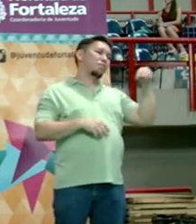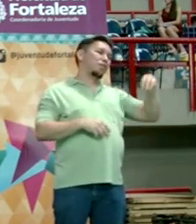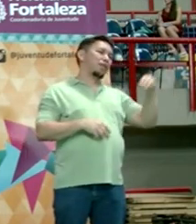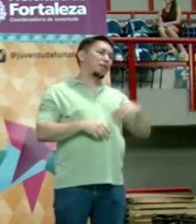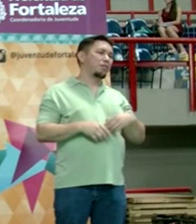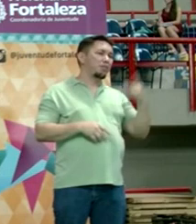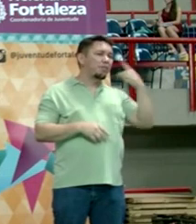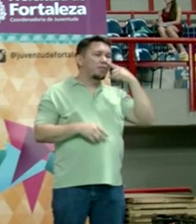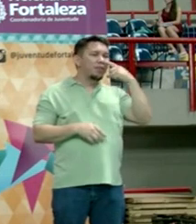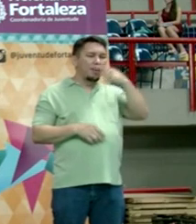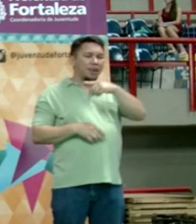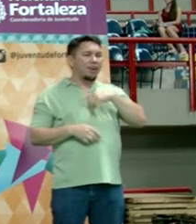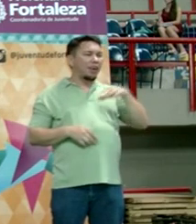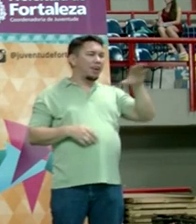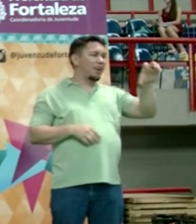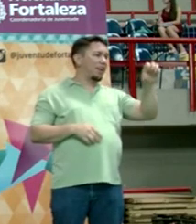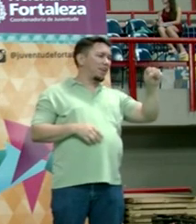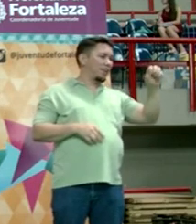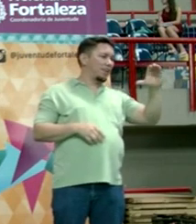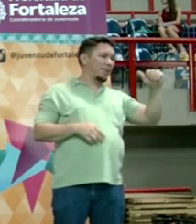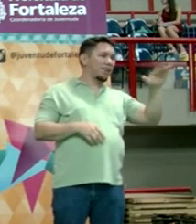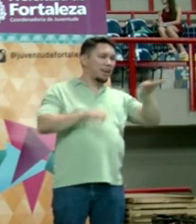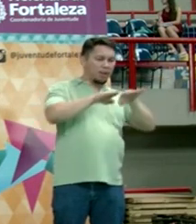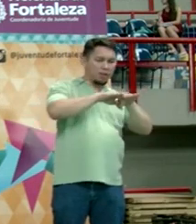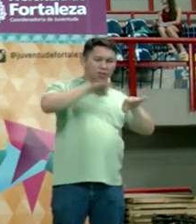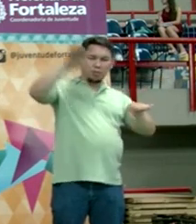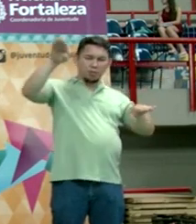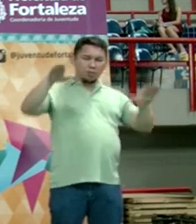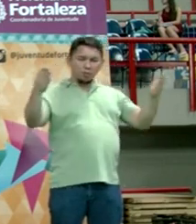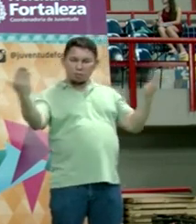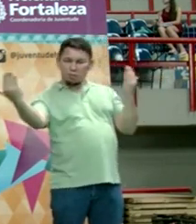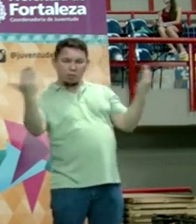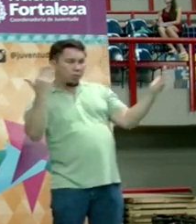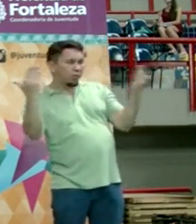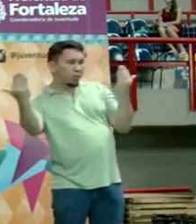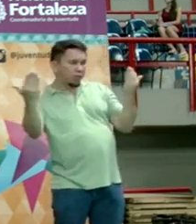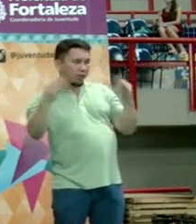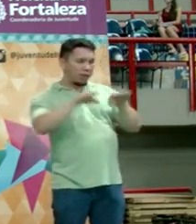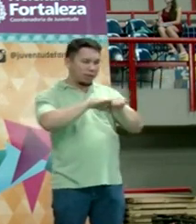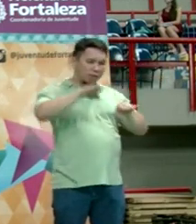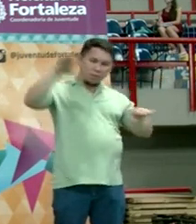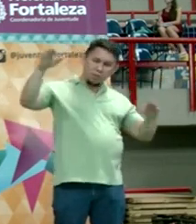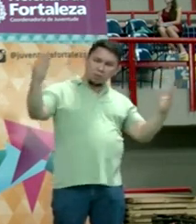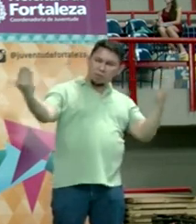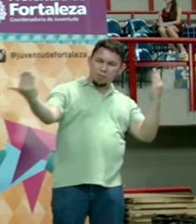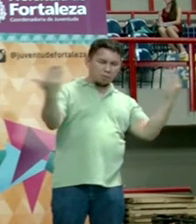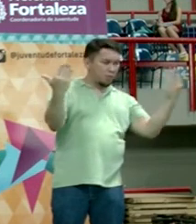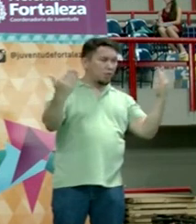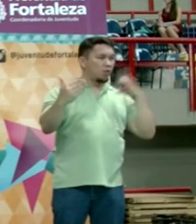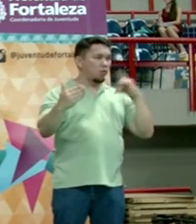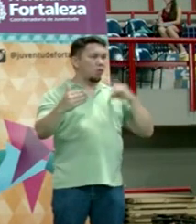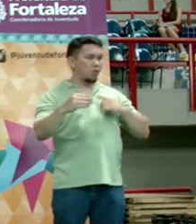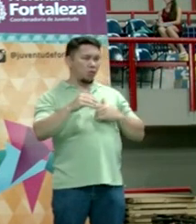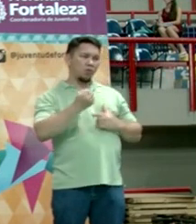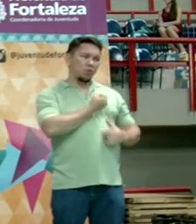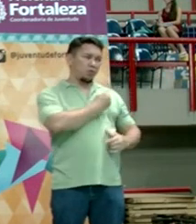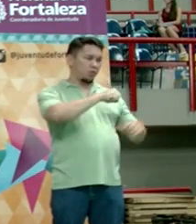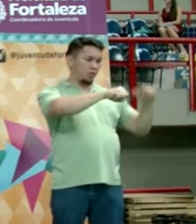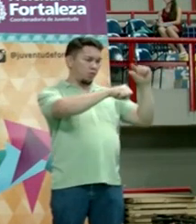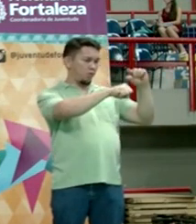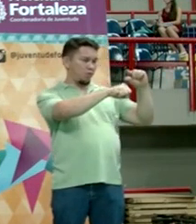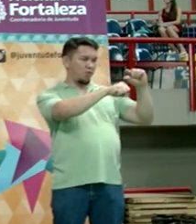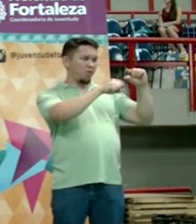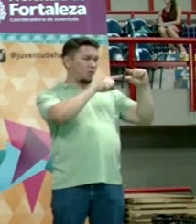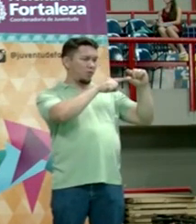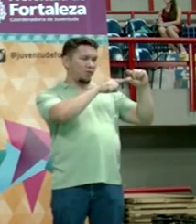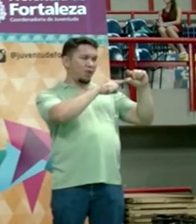de proporcionalidade. Então é interessante a gente entender. Então sempre quando você tem essas potências, 10 elevado a